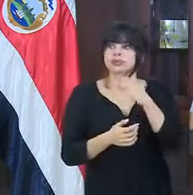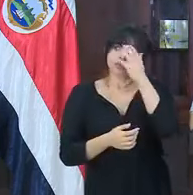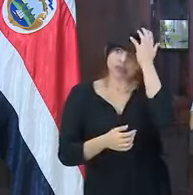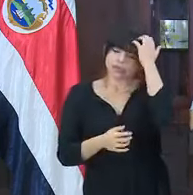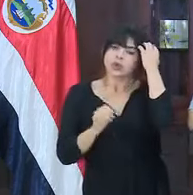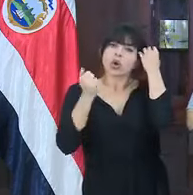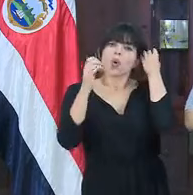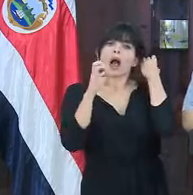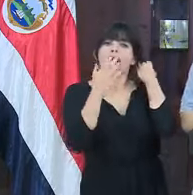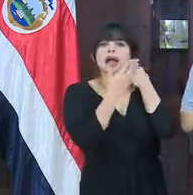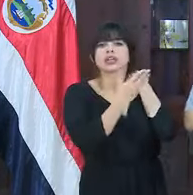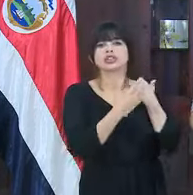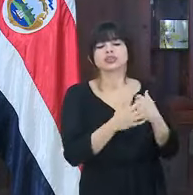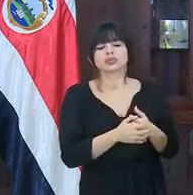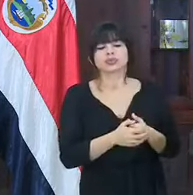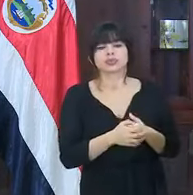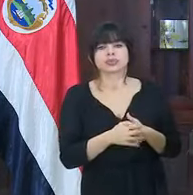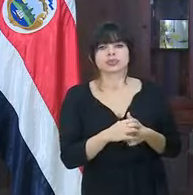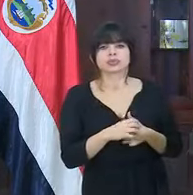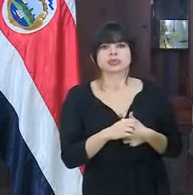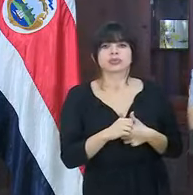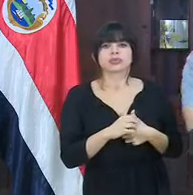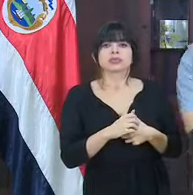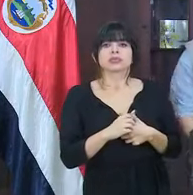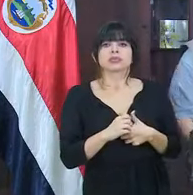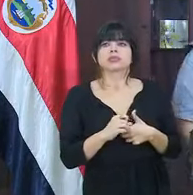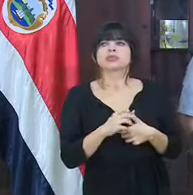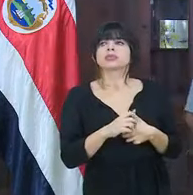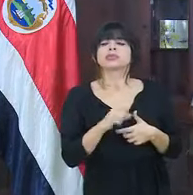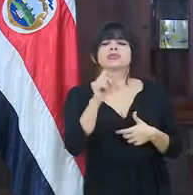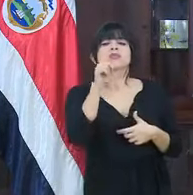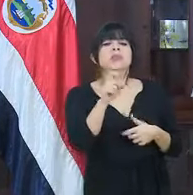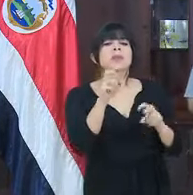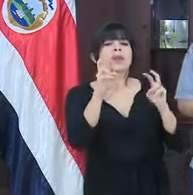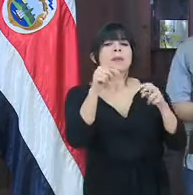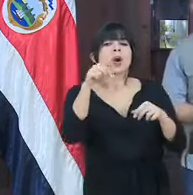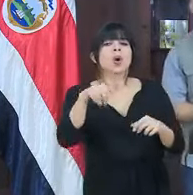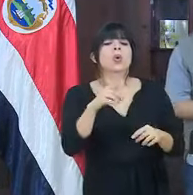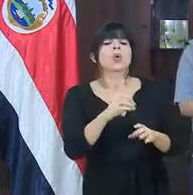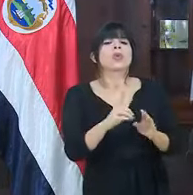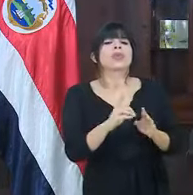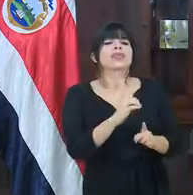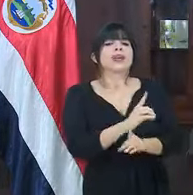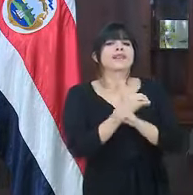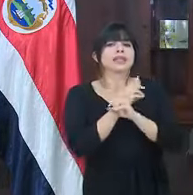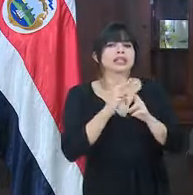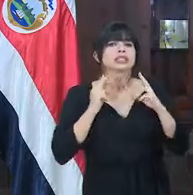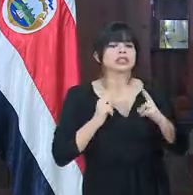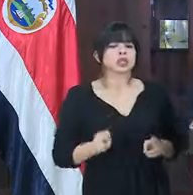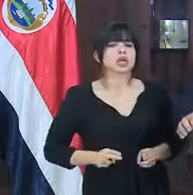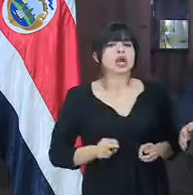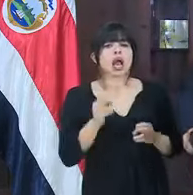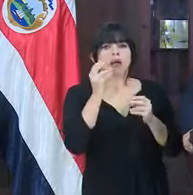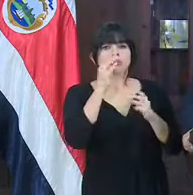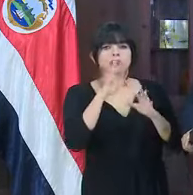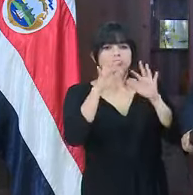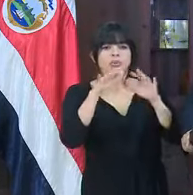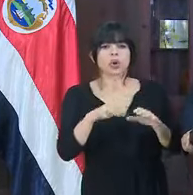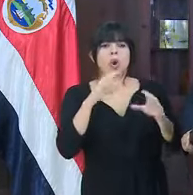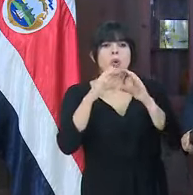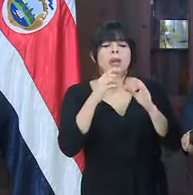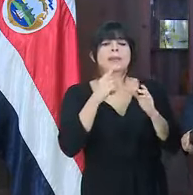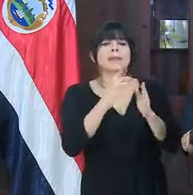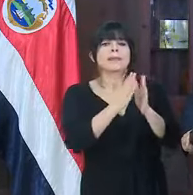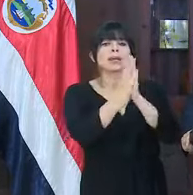Para don Juan Carlos, le consulto por un tema. La Defensoría hace un comunicado de prensa donde le pide